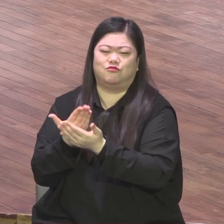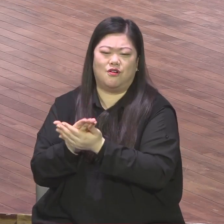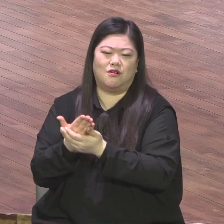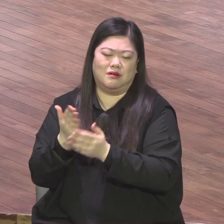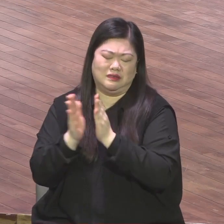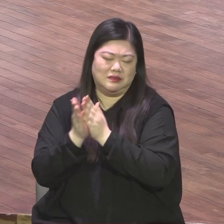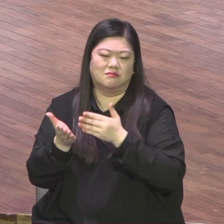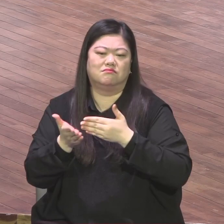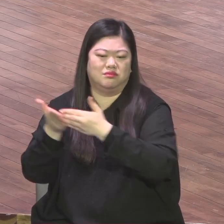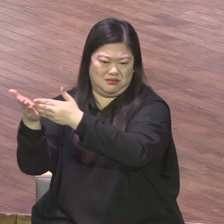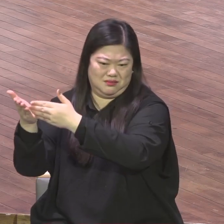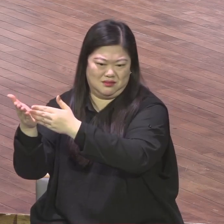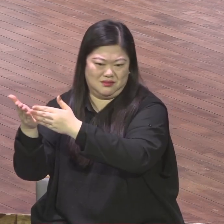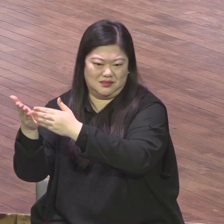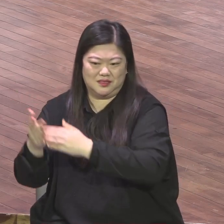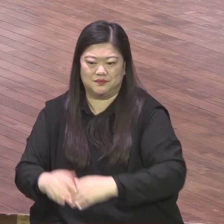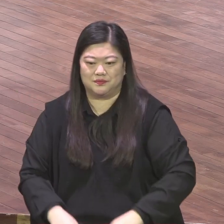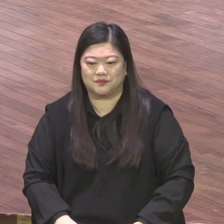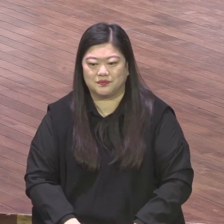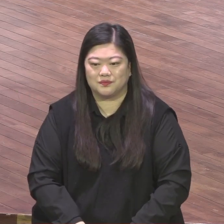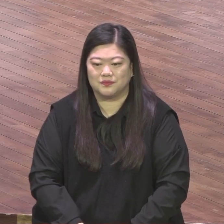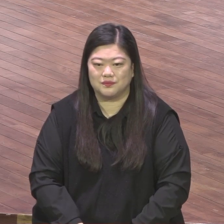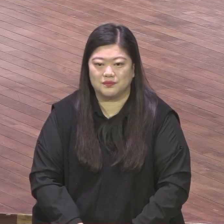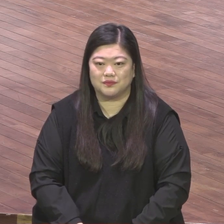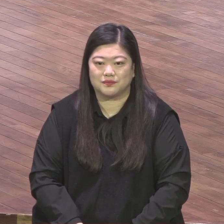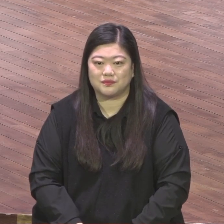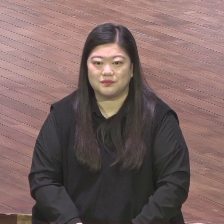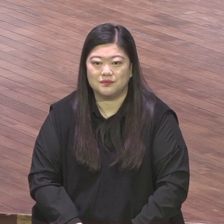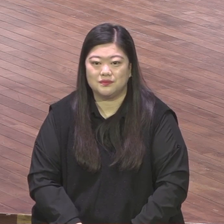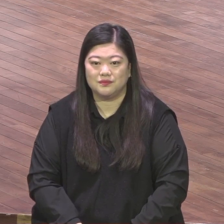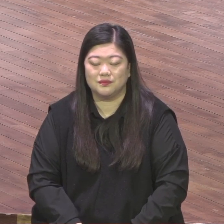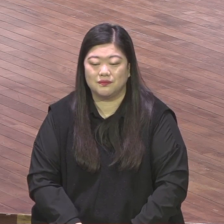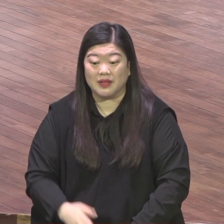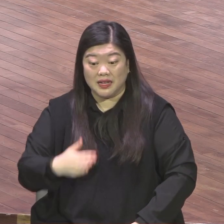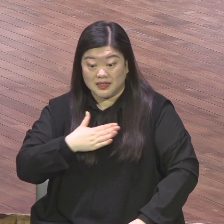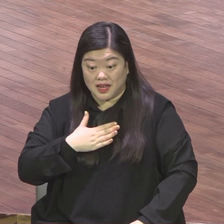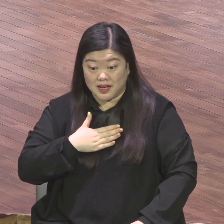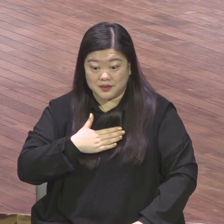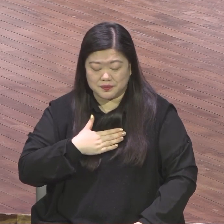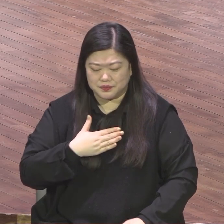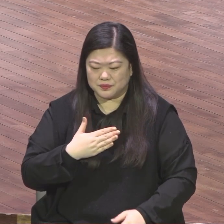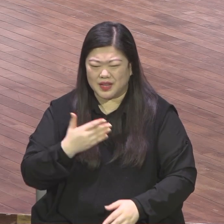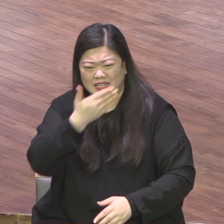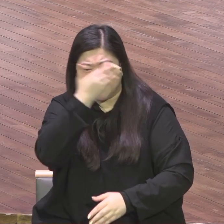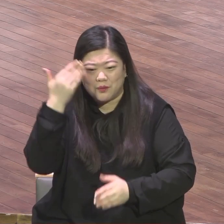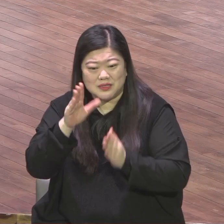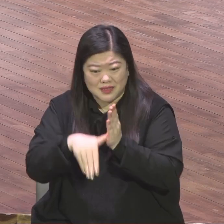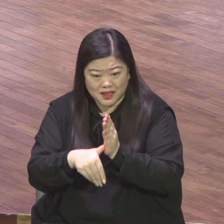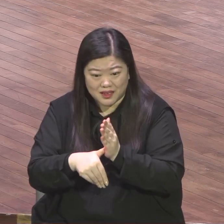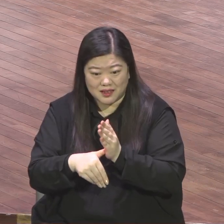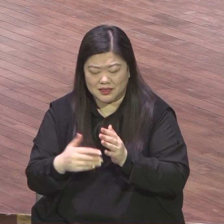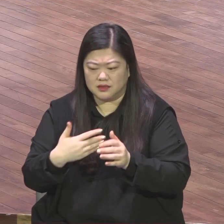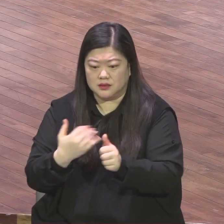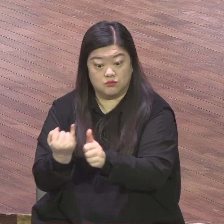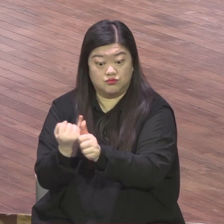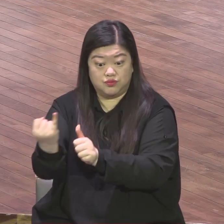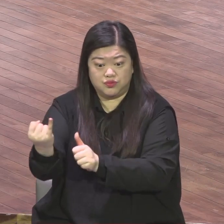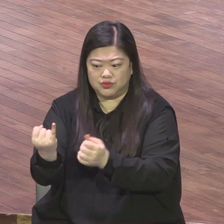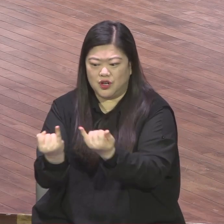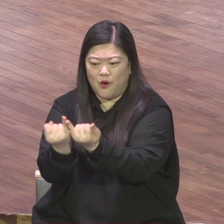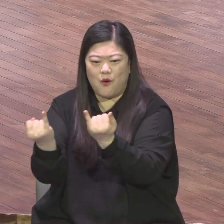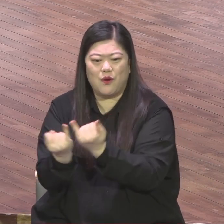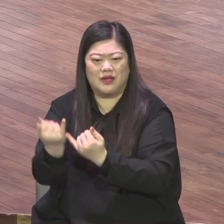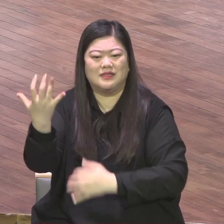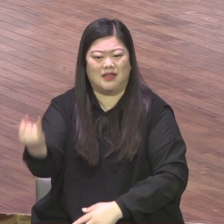저는 뭐야 매일 교회 살다시피 기도 철회하지만 집사람 보니까 전도회장이 되어서 보니까 안 보여 집에 보니까요.